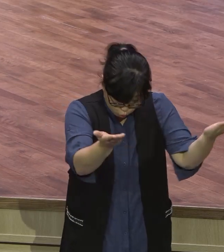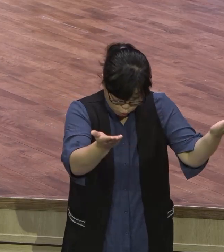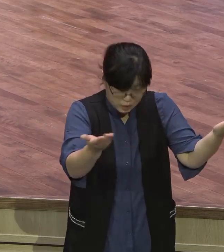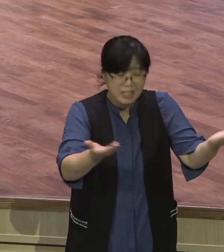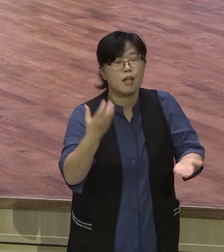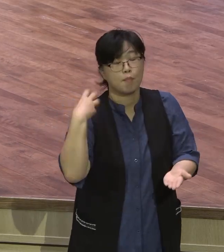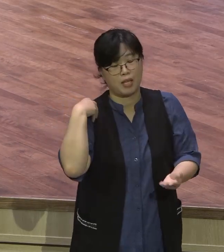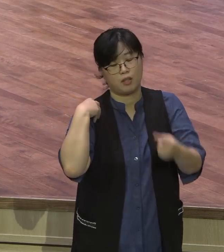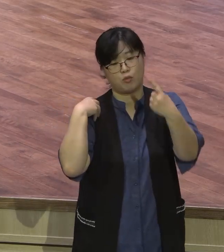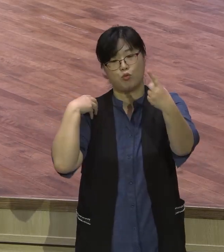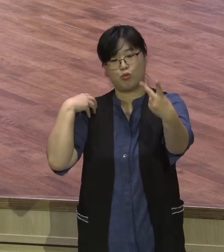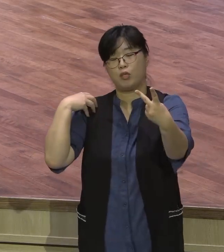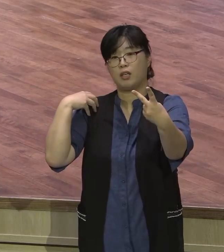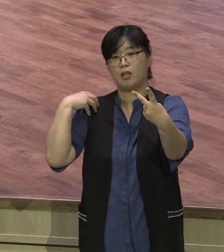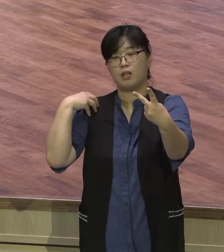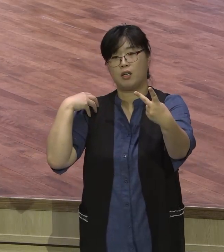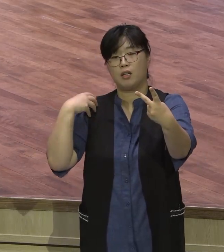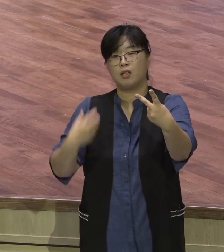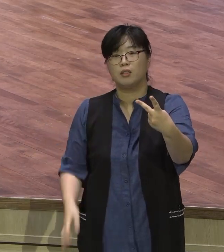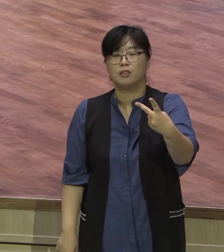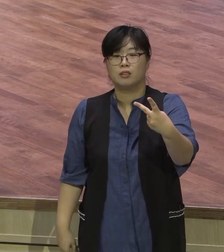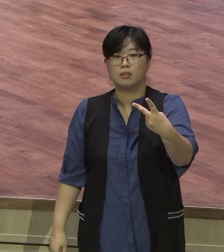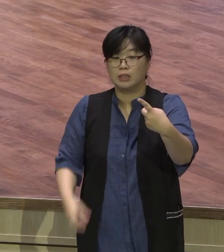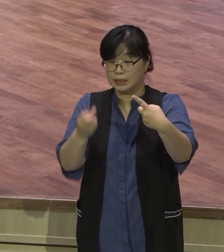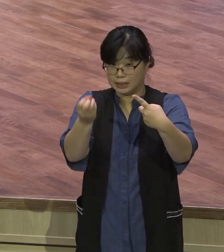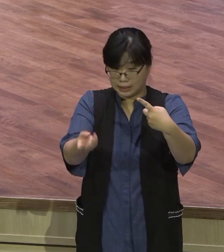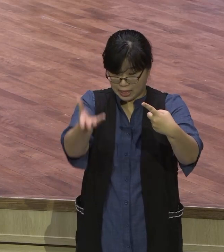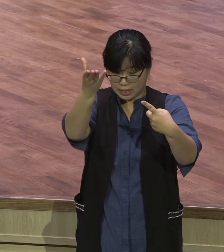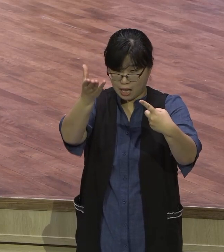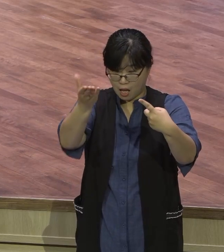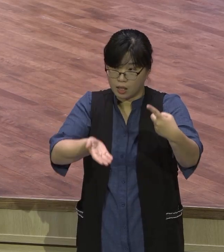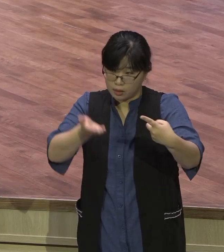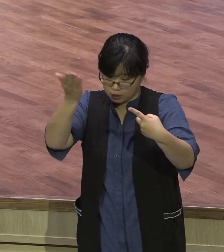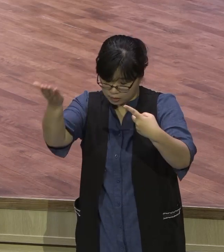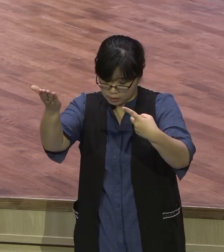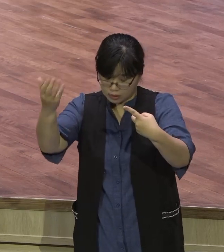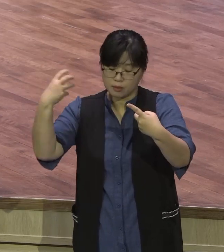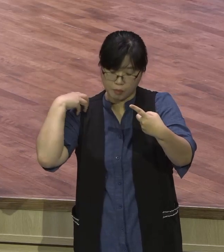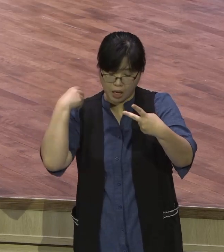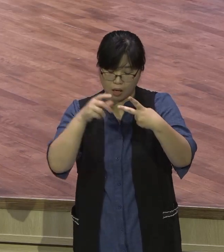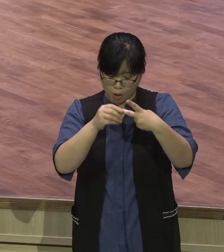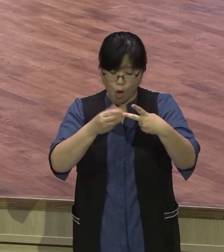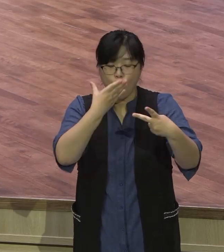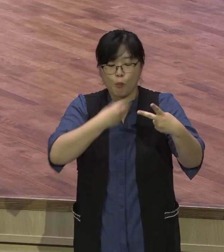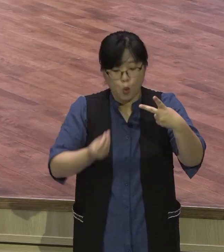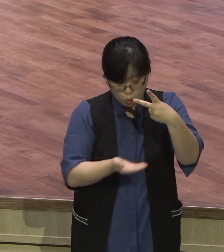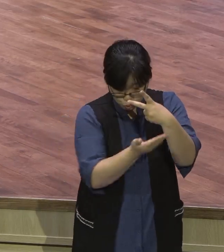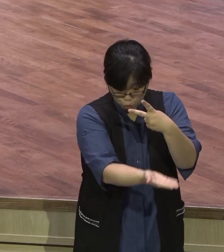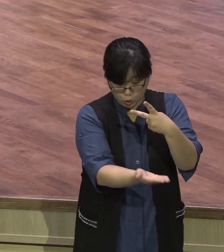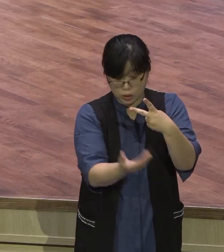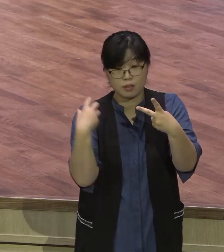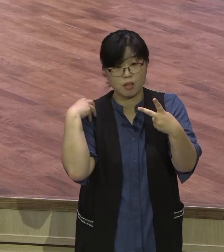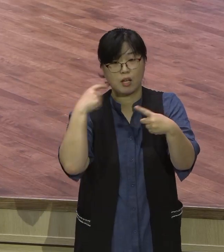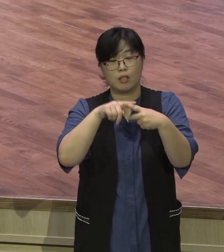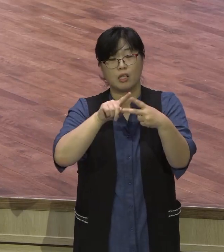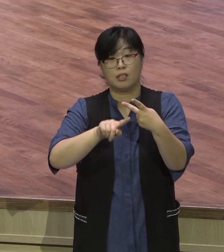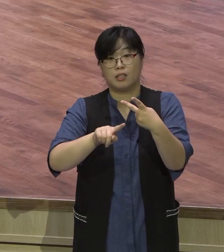분이심을 반복적으로 강조하고 있어요. 우리가 믿는 하나님 우리가 부른 하나님 누구냐